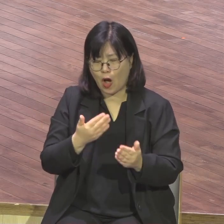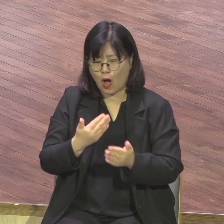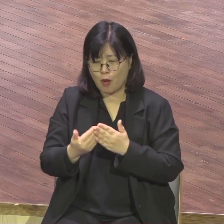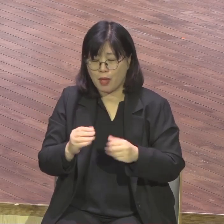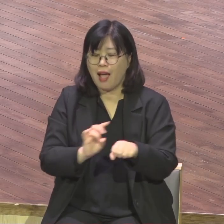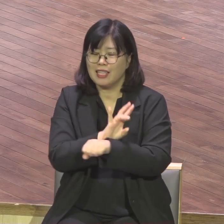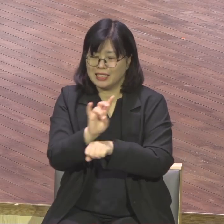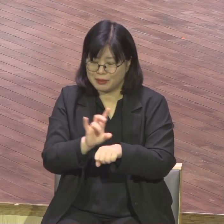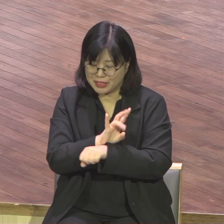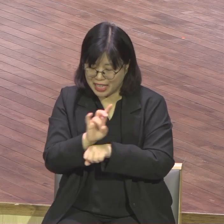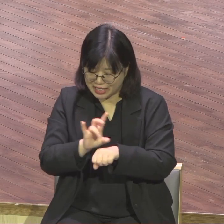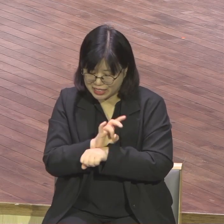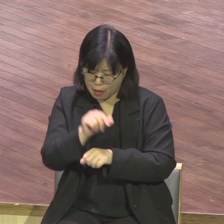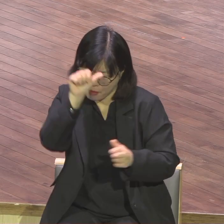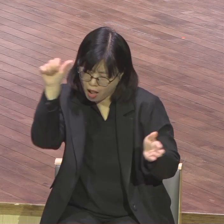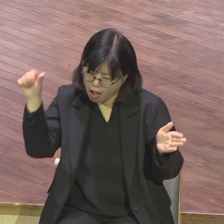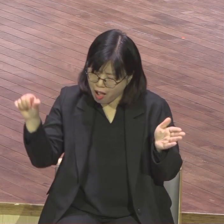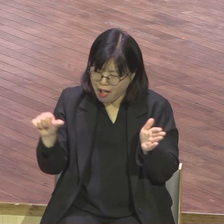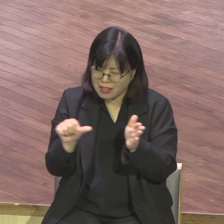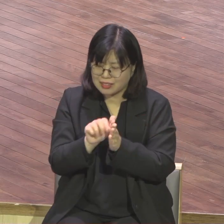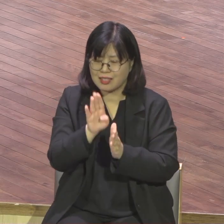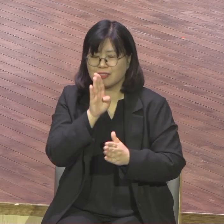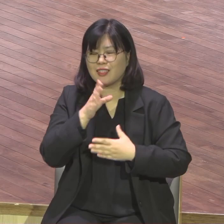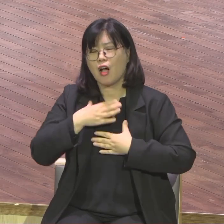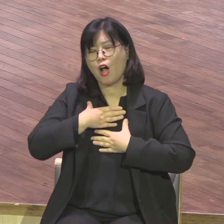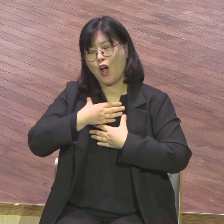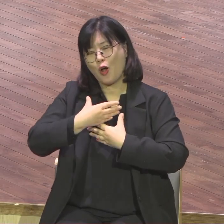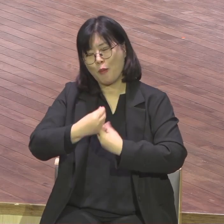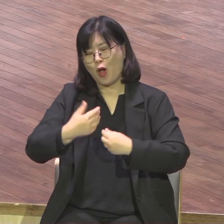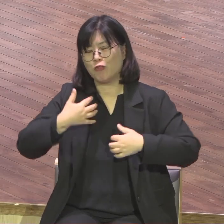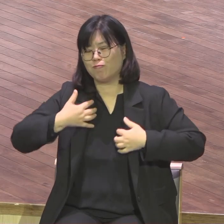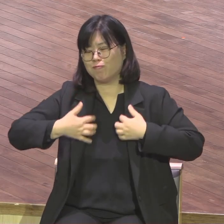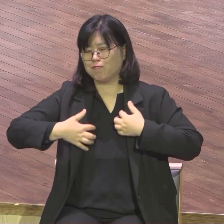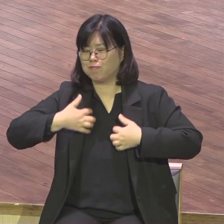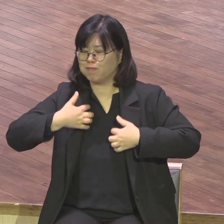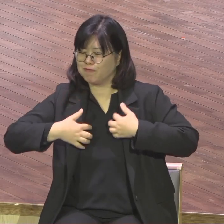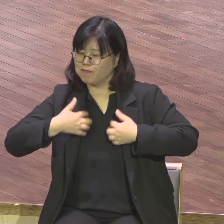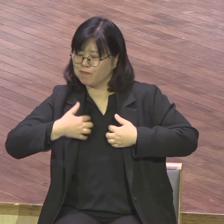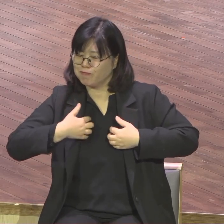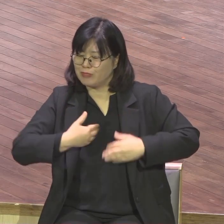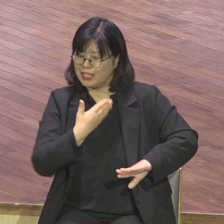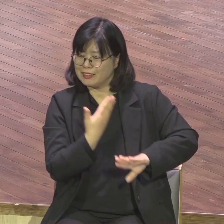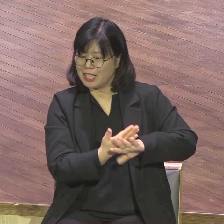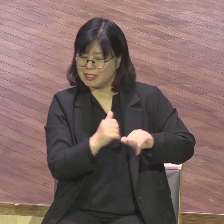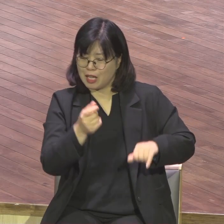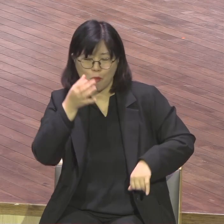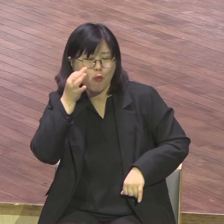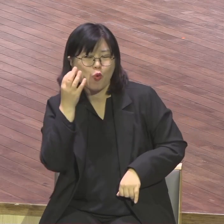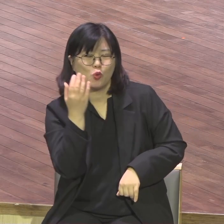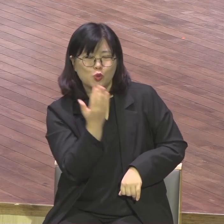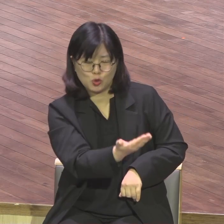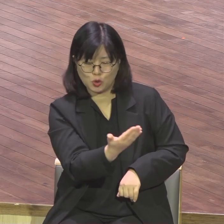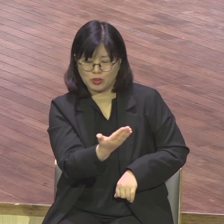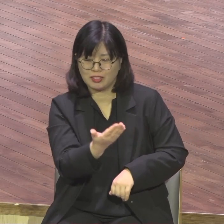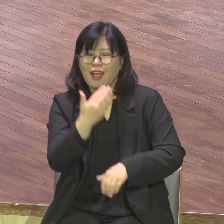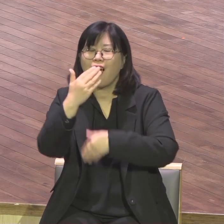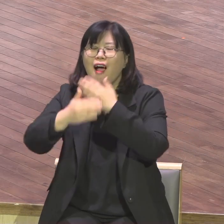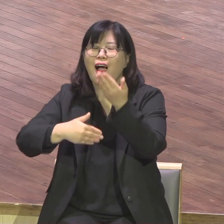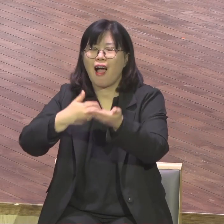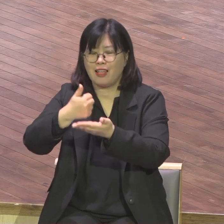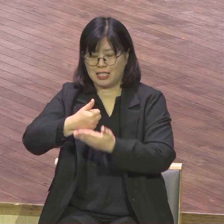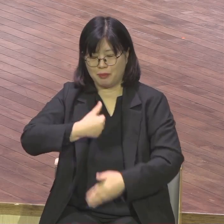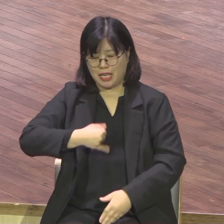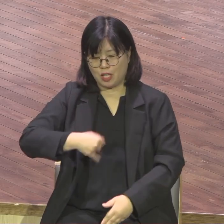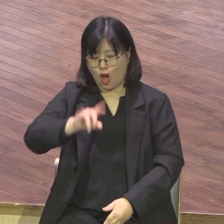이사시 평생 죽게 해주시는 참 평안으로 많은 사람들 앞에 복음의 영향이 변하는 하나님의 사람들 되게 하여